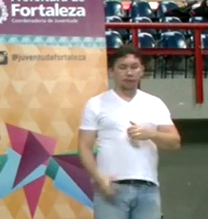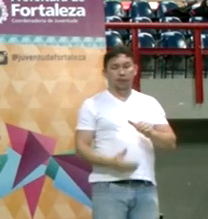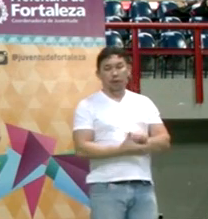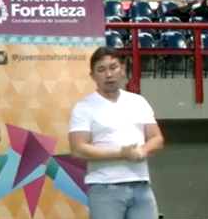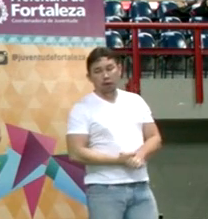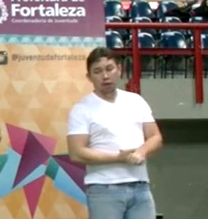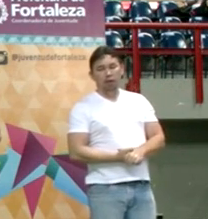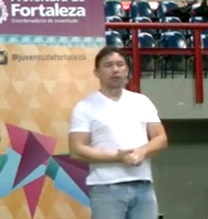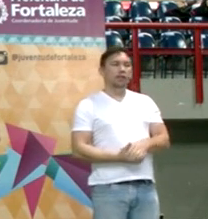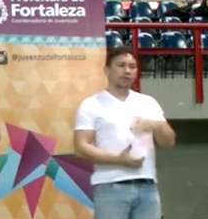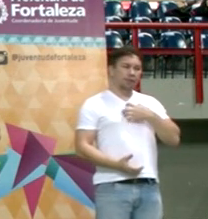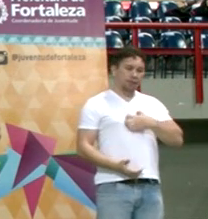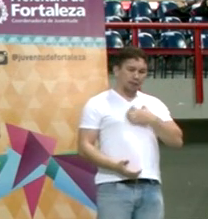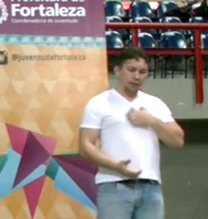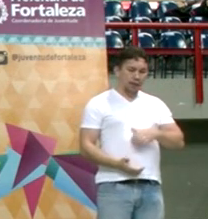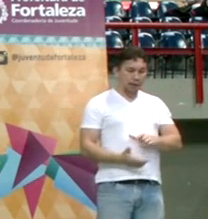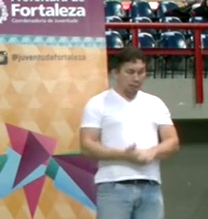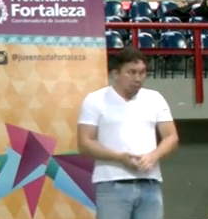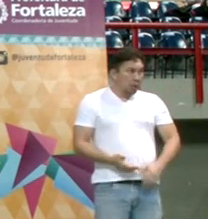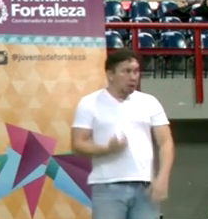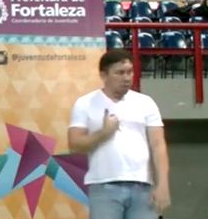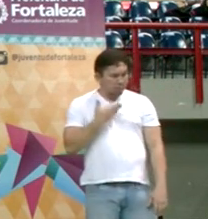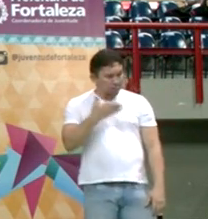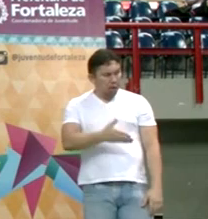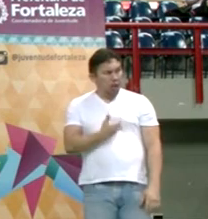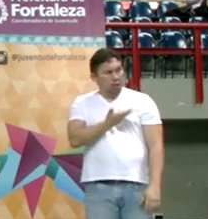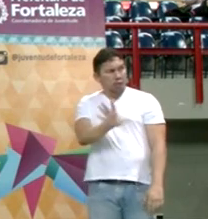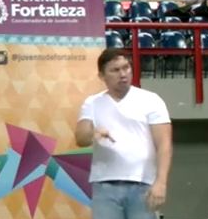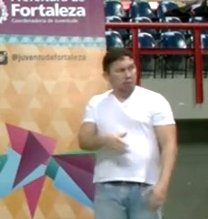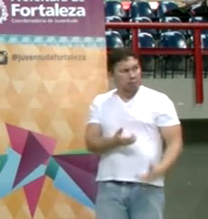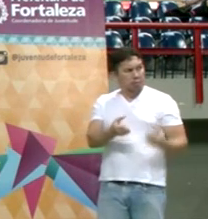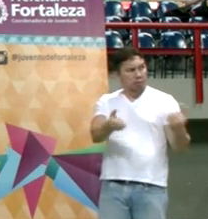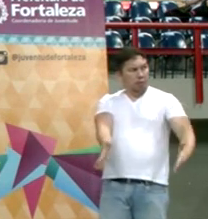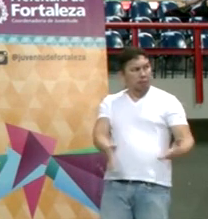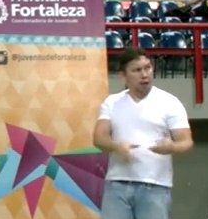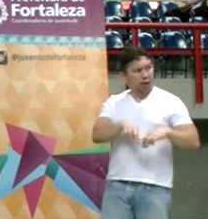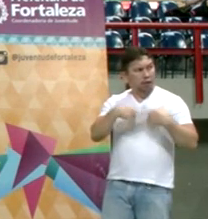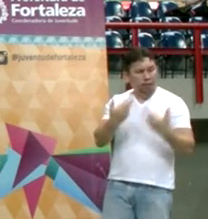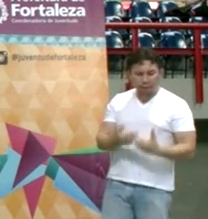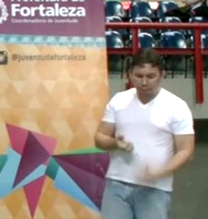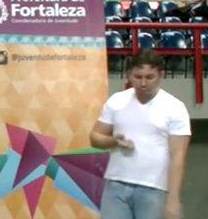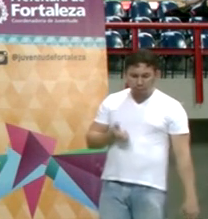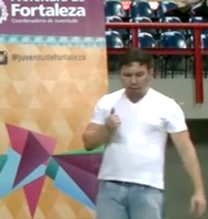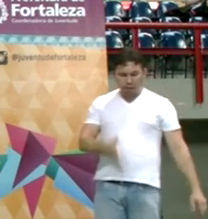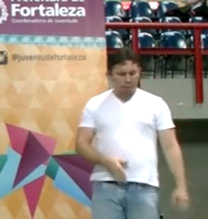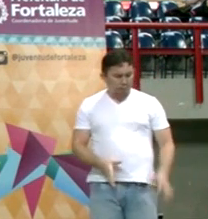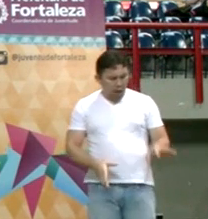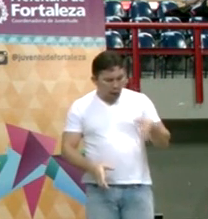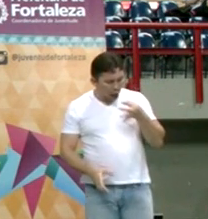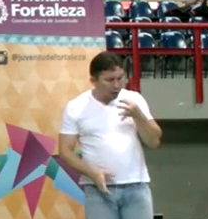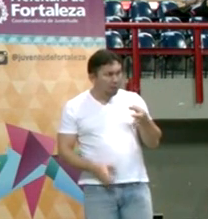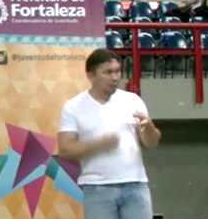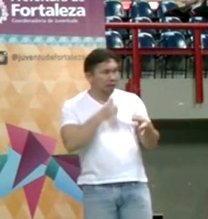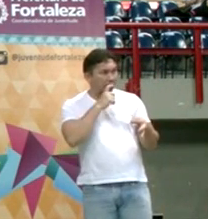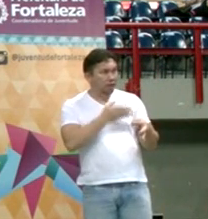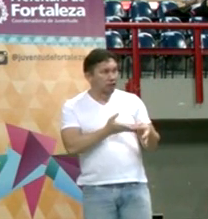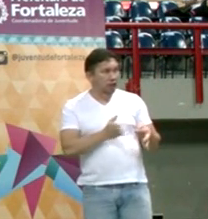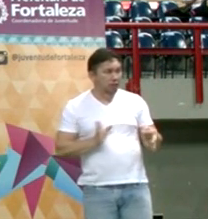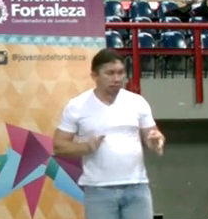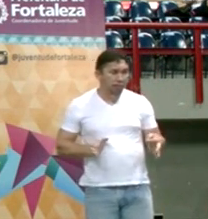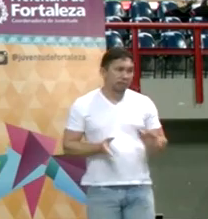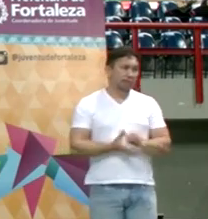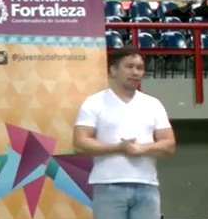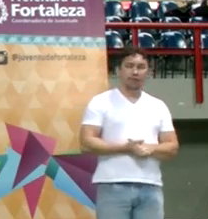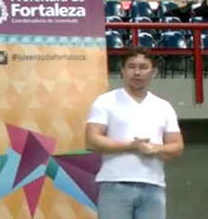Tá? Quando a pessoa está indignada, diz assim: eu não queria vir, eu nem a maior paia, essa reunião. Salgadinho rei, free,